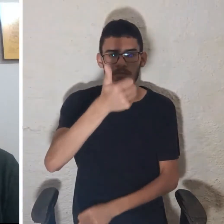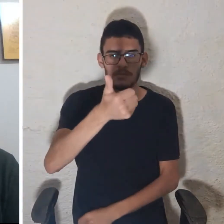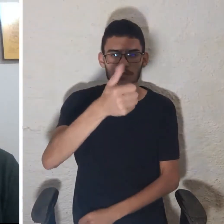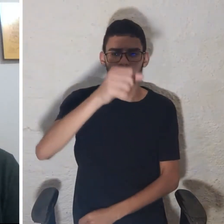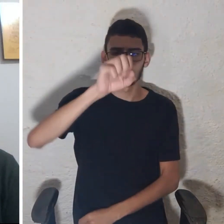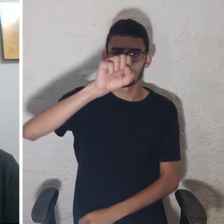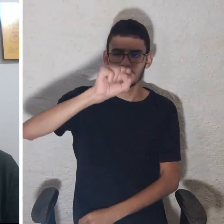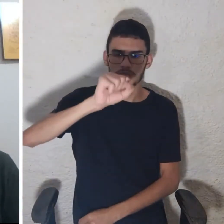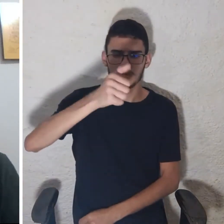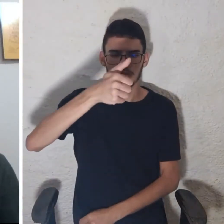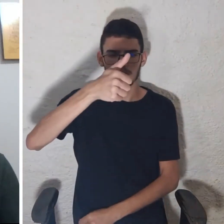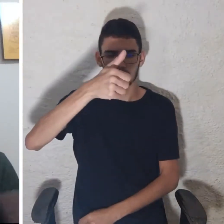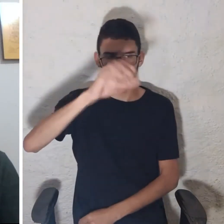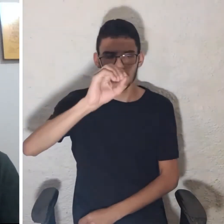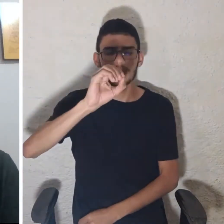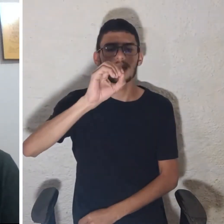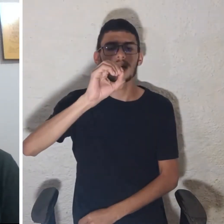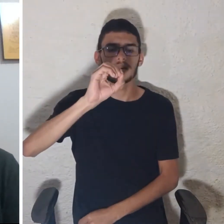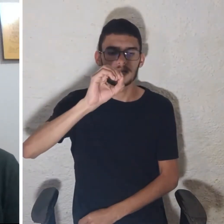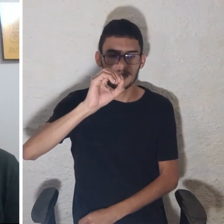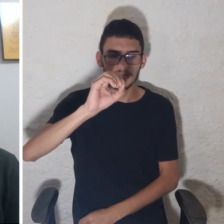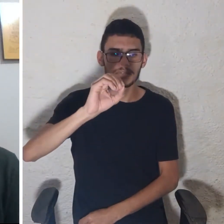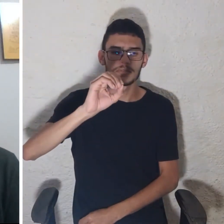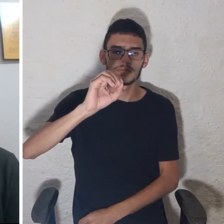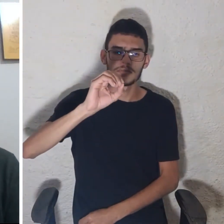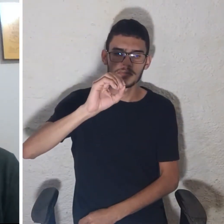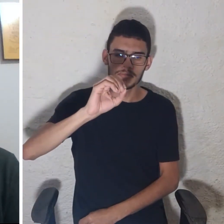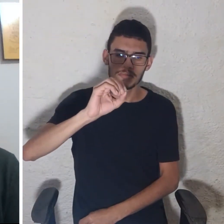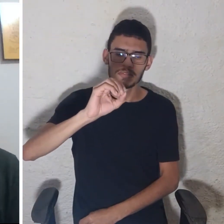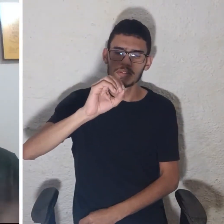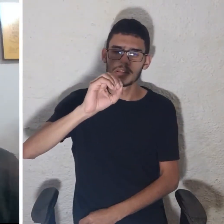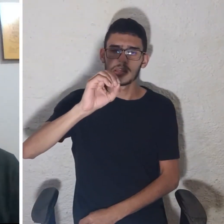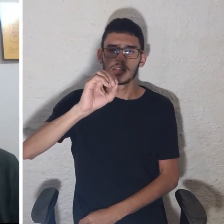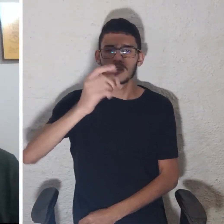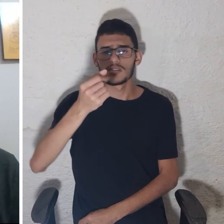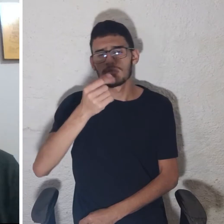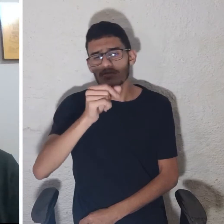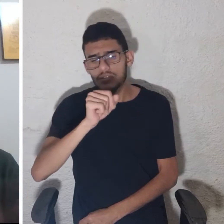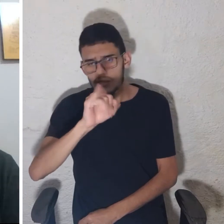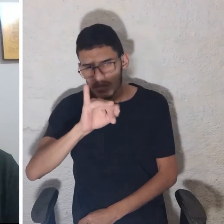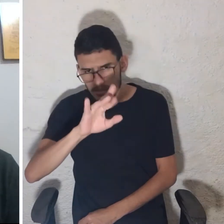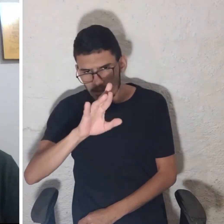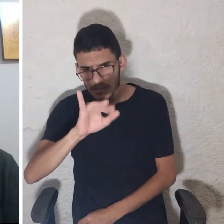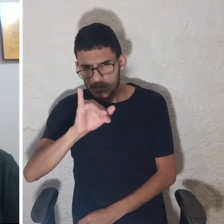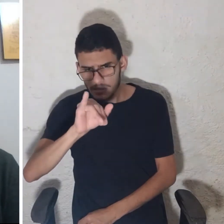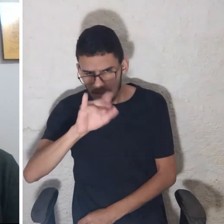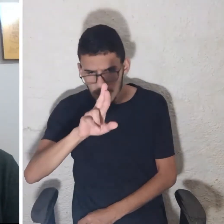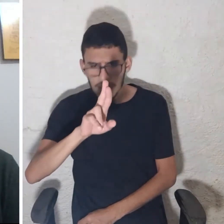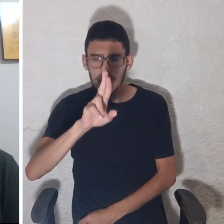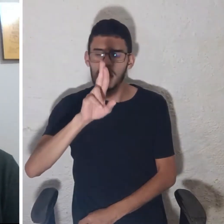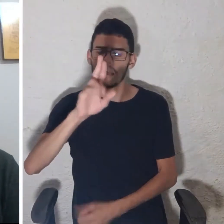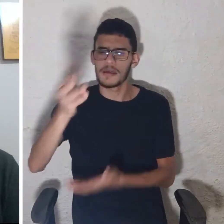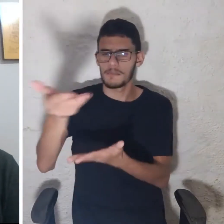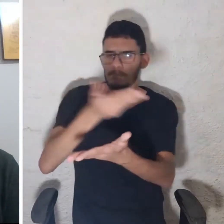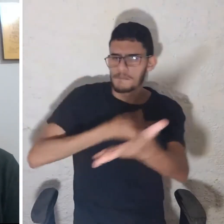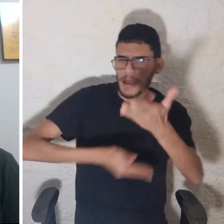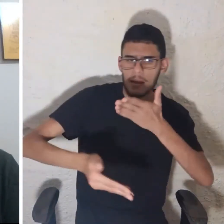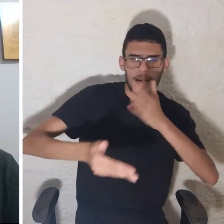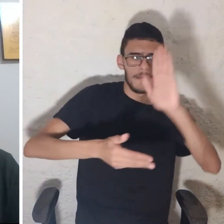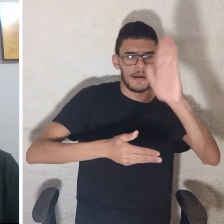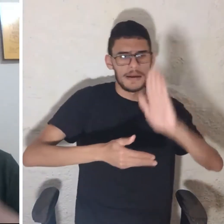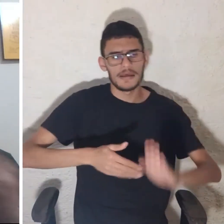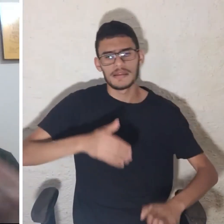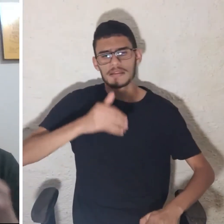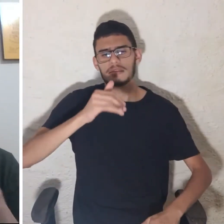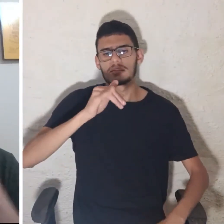de 1810, que deram aos produtos ingleses impostos, né? Esses produtos eles chegavam aqui ao Brasil e